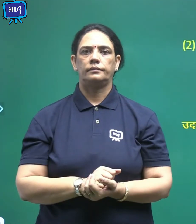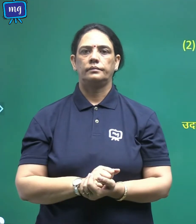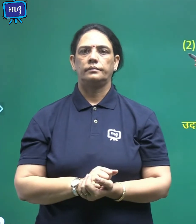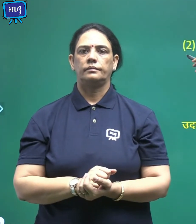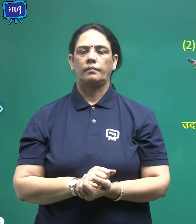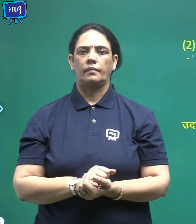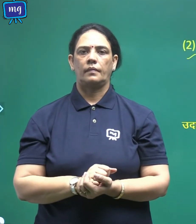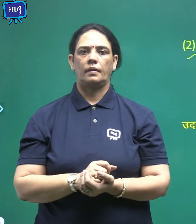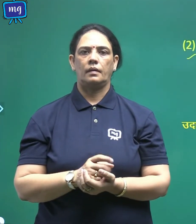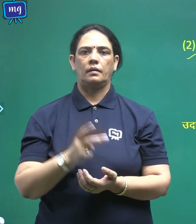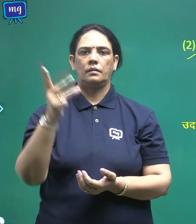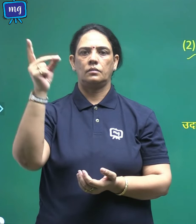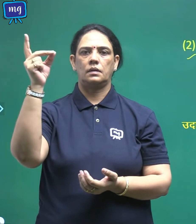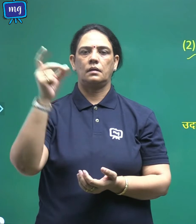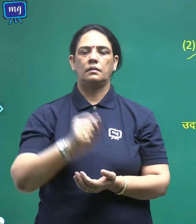दूसरा,